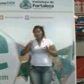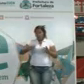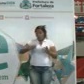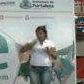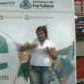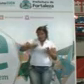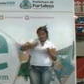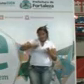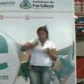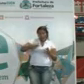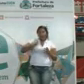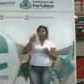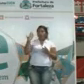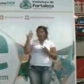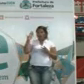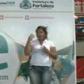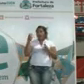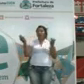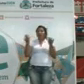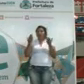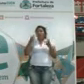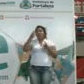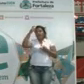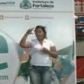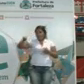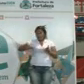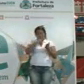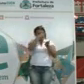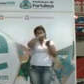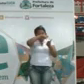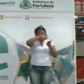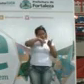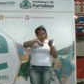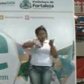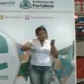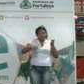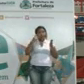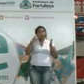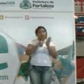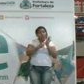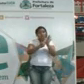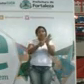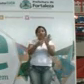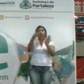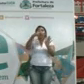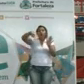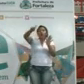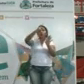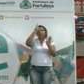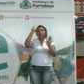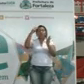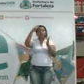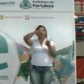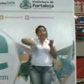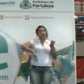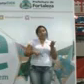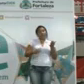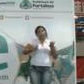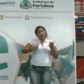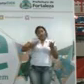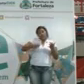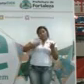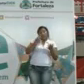aquilo ali, torna ficcional, bota no texto e passa para as outras pessoas lerem. Ou ele viveu,